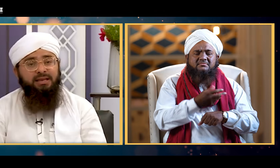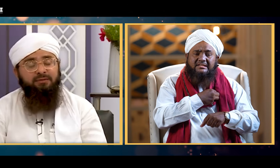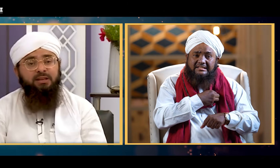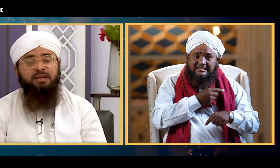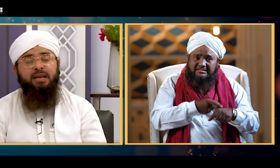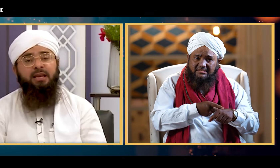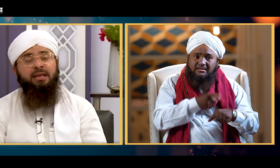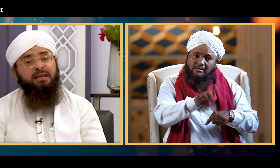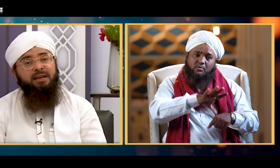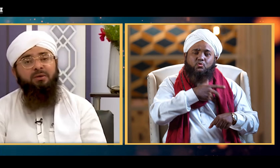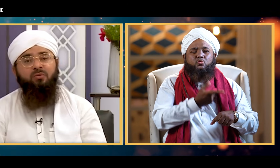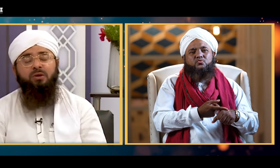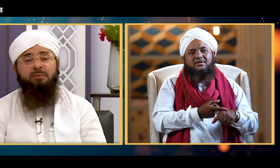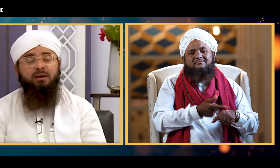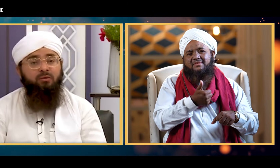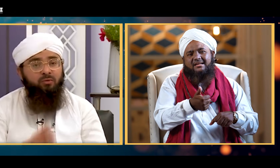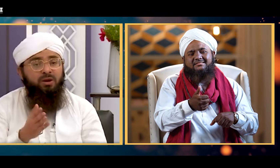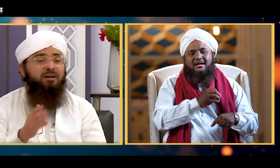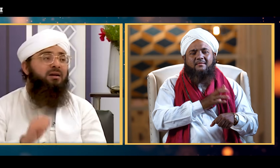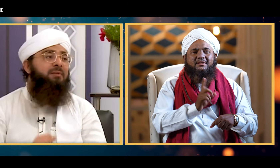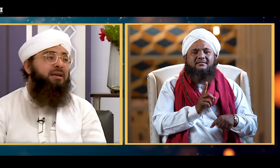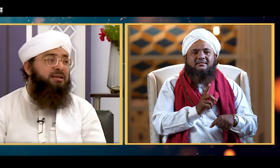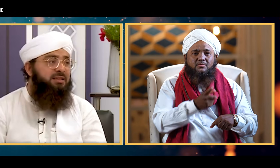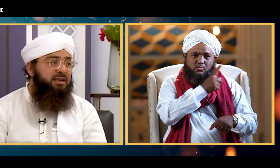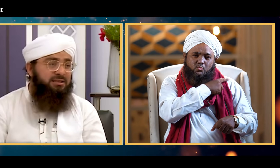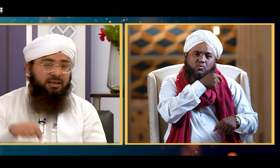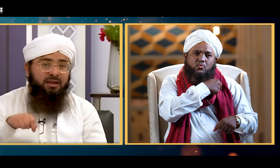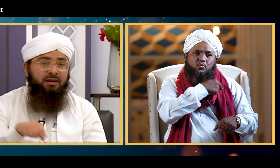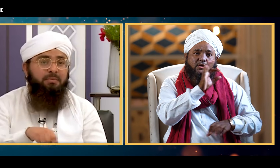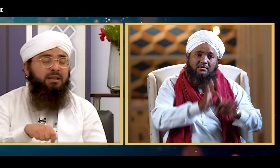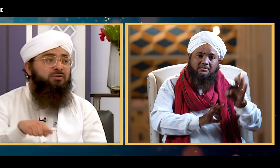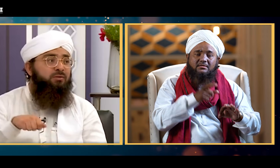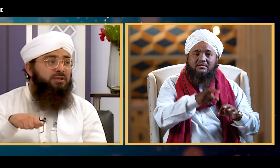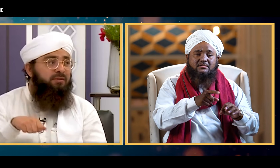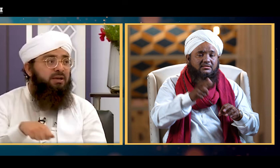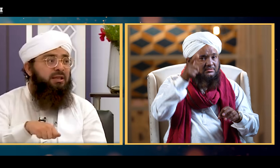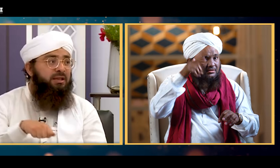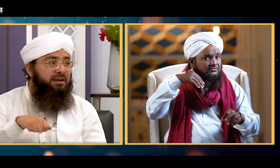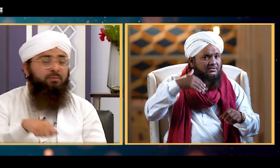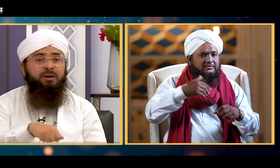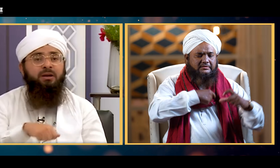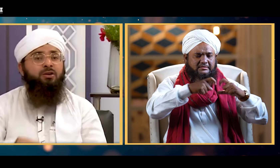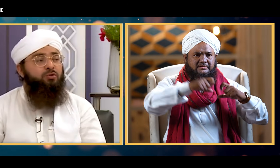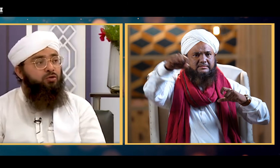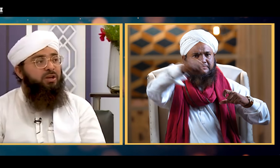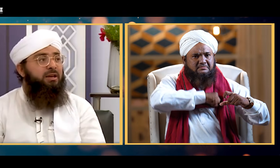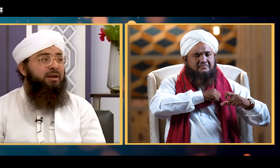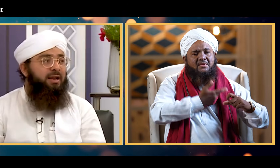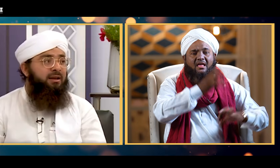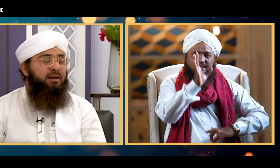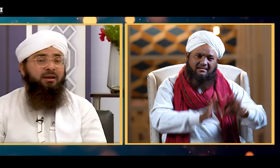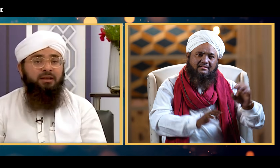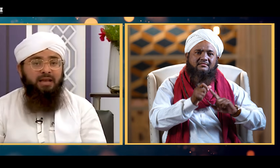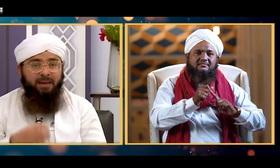جو تکلیف دینی ہے یہ مکروہ کام ہے، اور گناہ کا کام ہے کہ اس طریقے سے بندہ جو ہے وہ جانور کے دل کے اوپر چھری